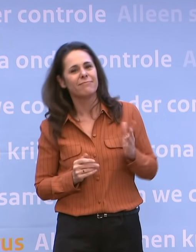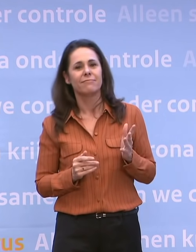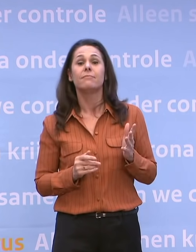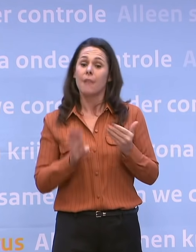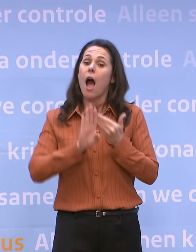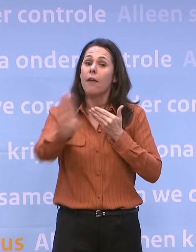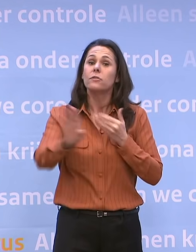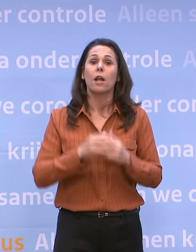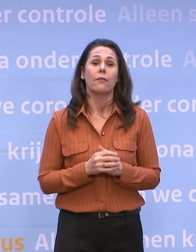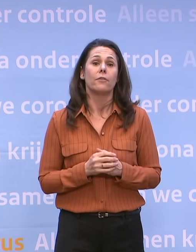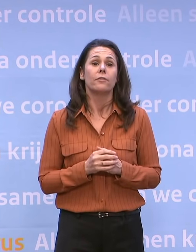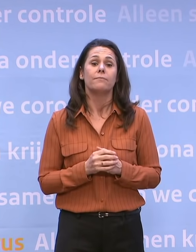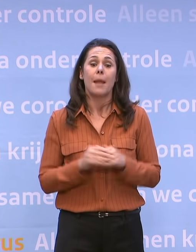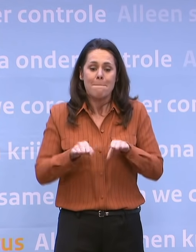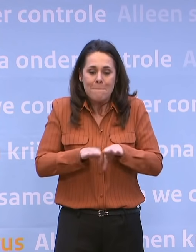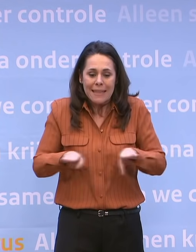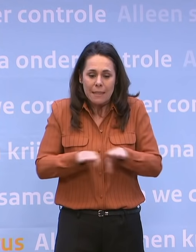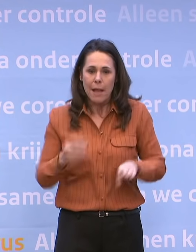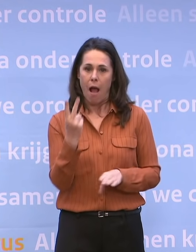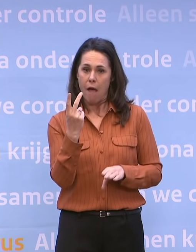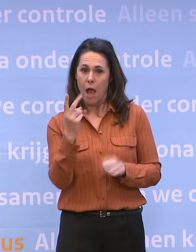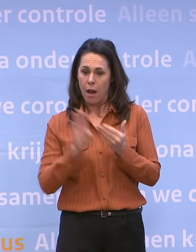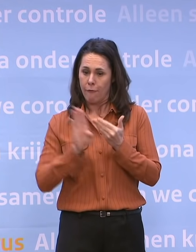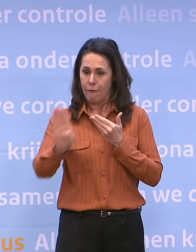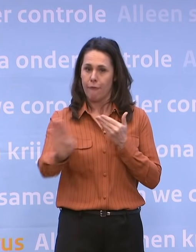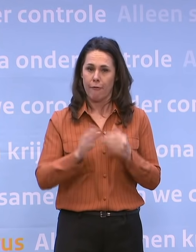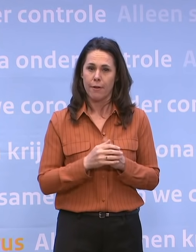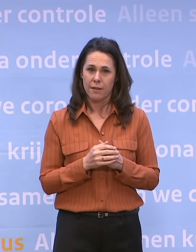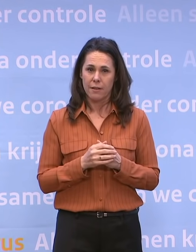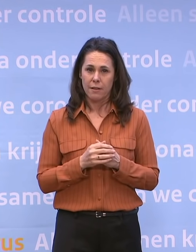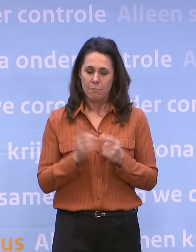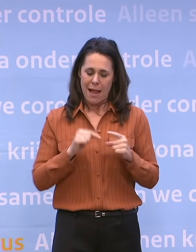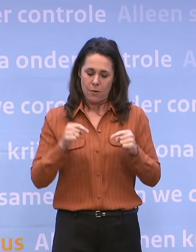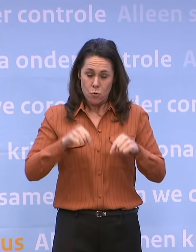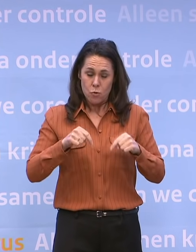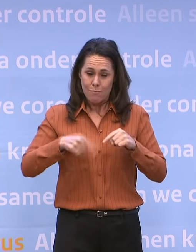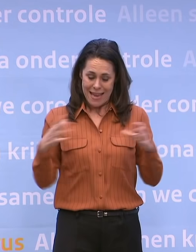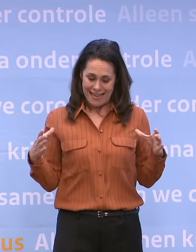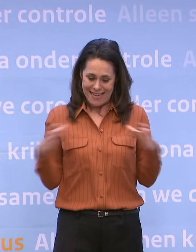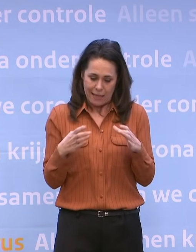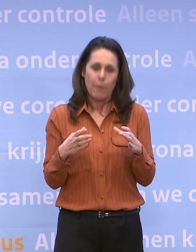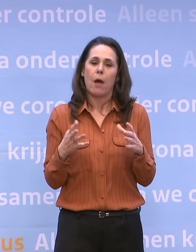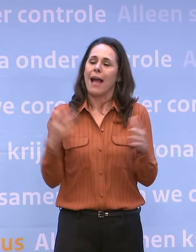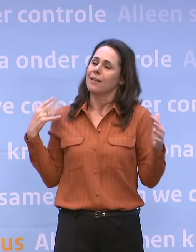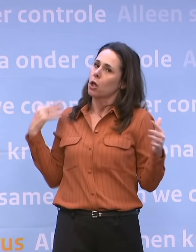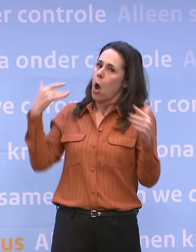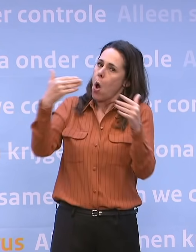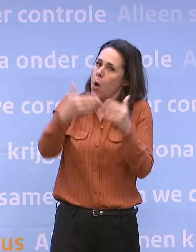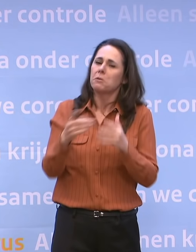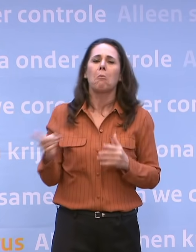afstand, minstens die anderhalve meter. Maar we zijn misschien wel dichter bij elkaar dan ooit.